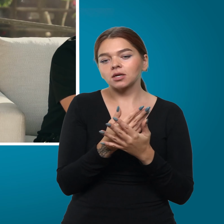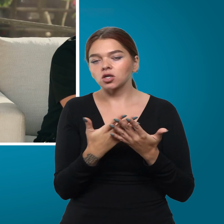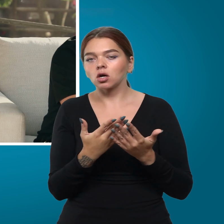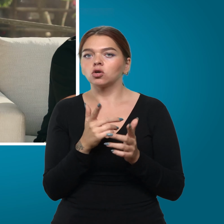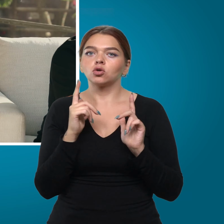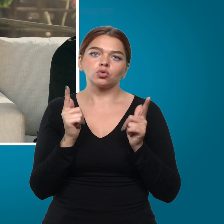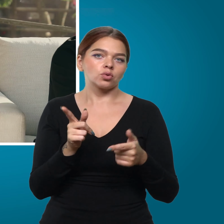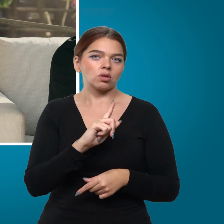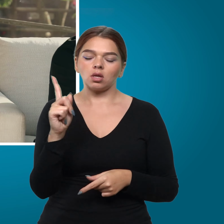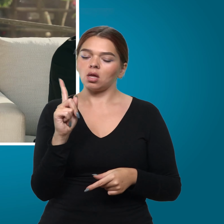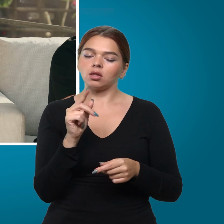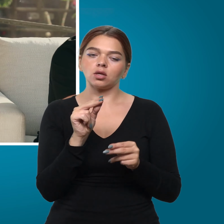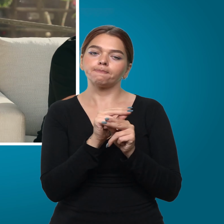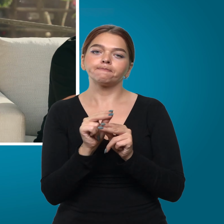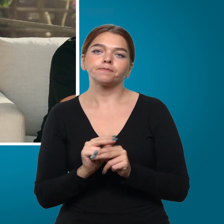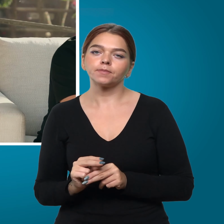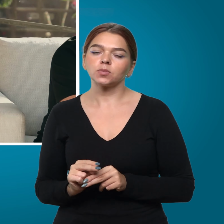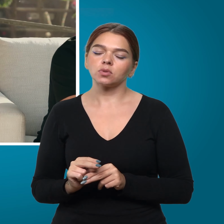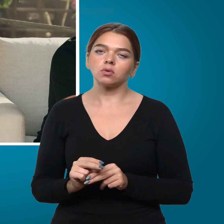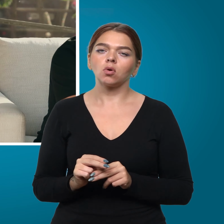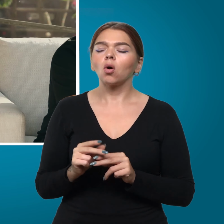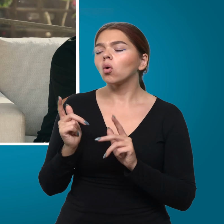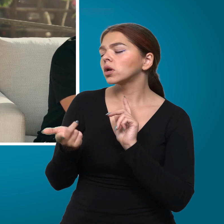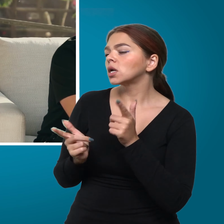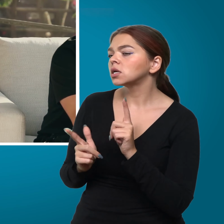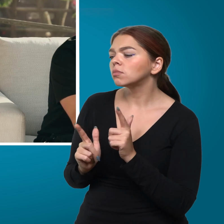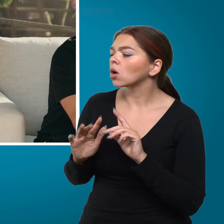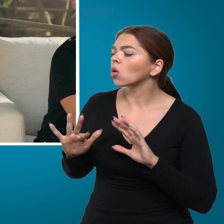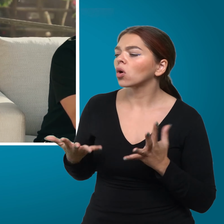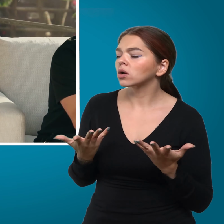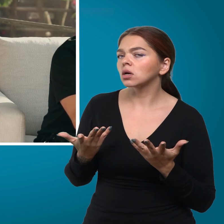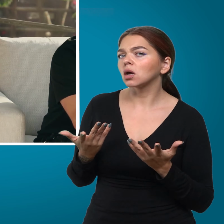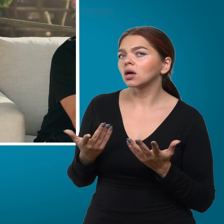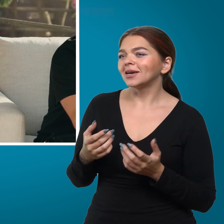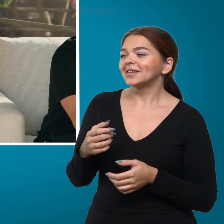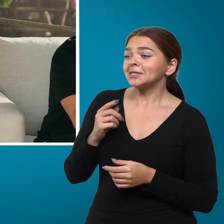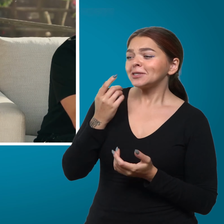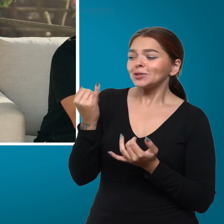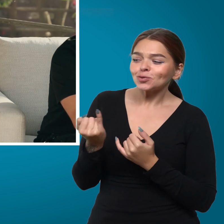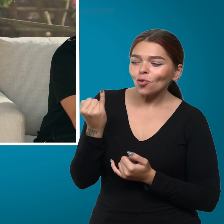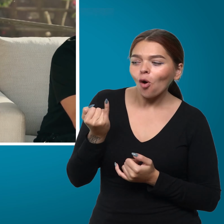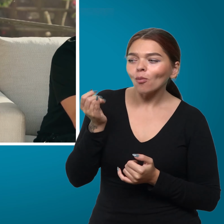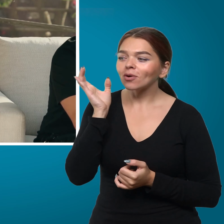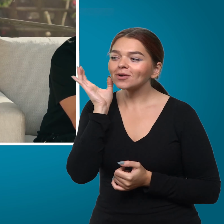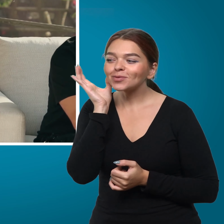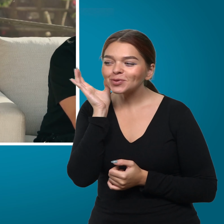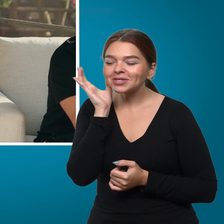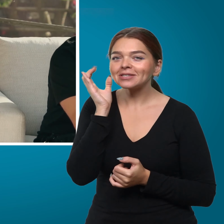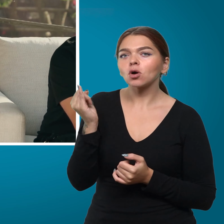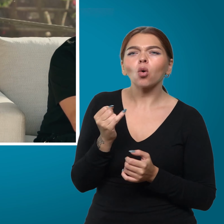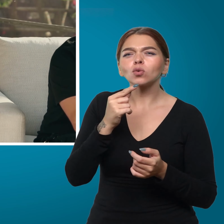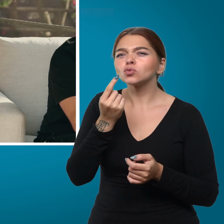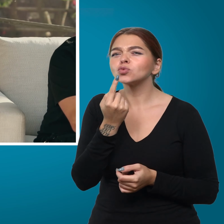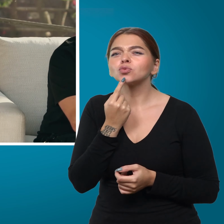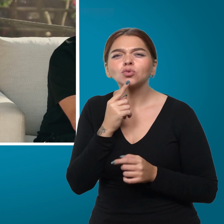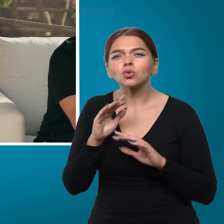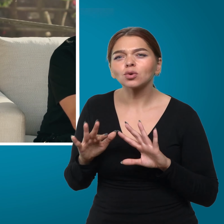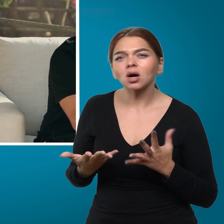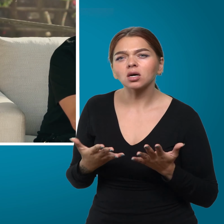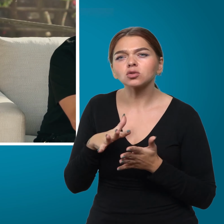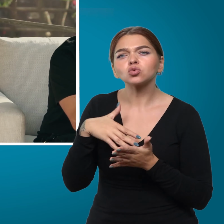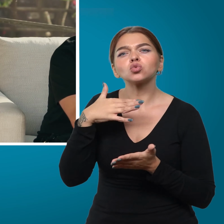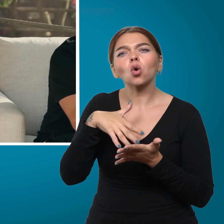taip būna. Galvoji, naiviai galvoji, kad parašai ir užtenka, nu gal ten kažkur kablelį kokį redaktorę